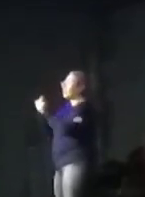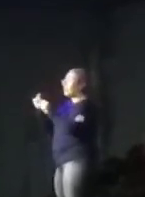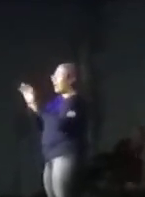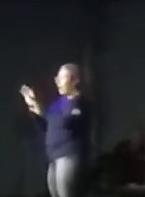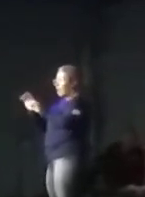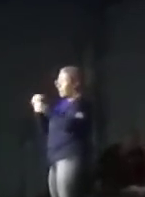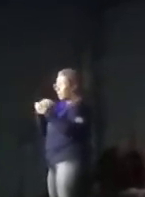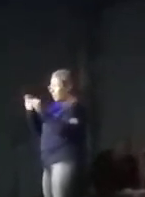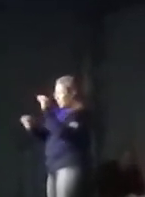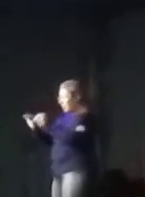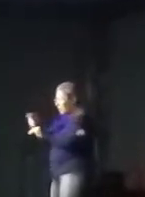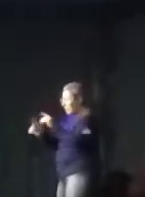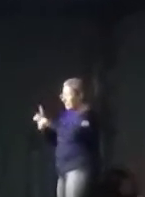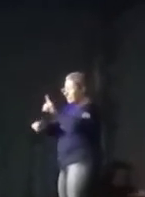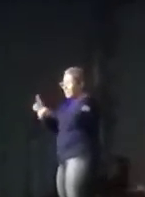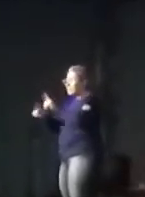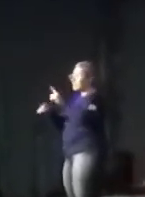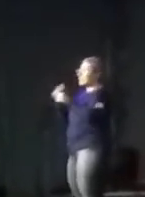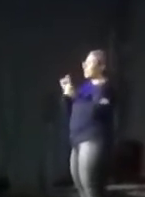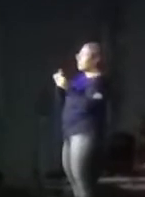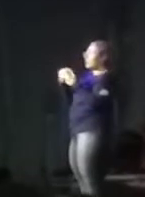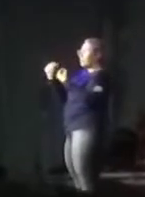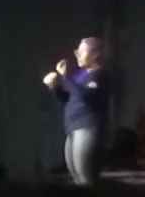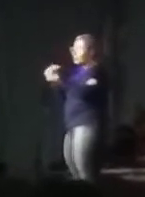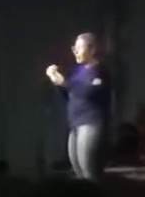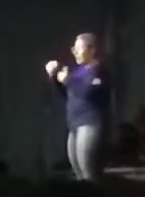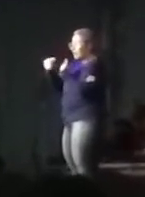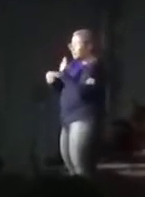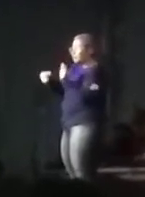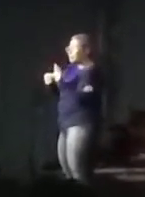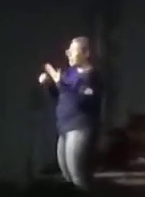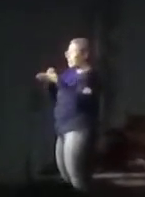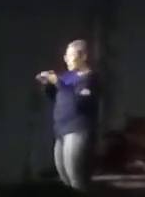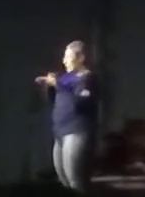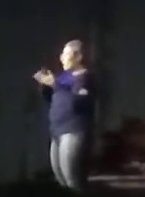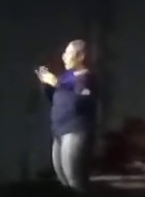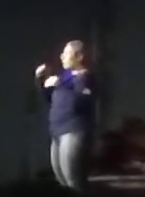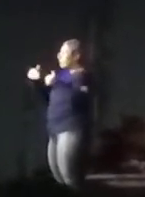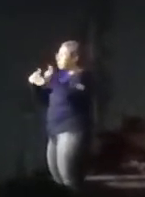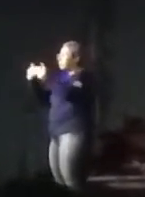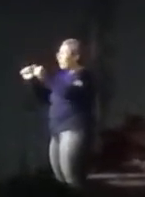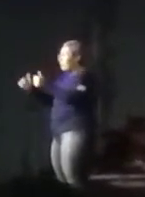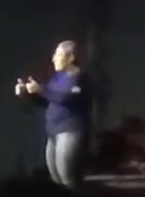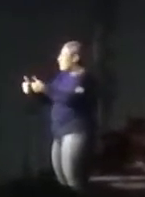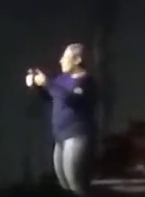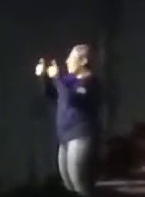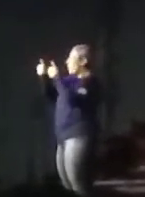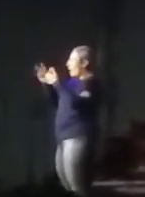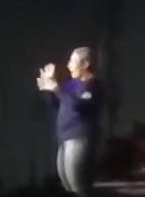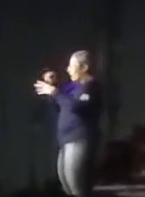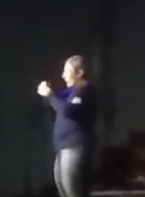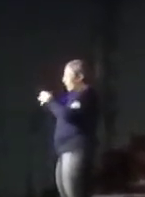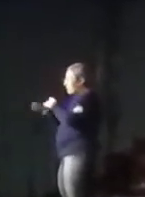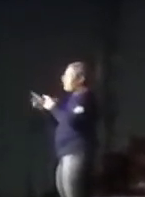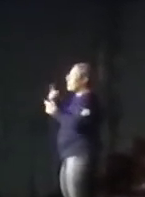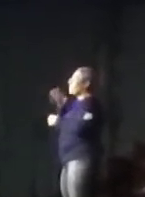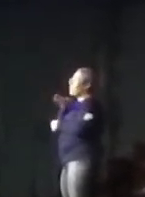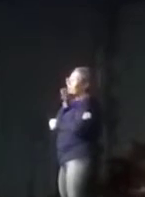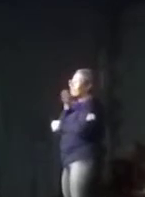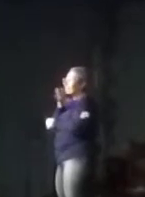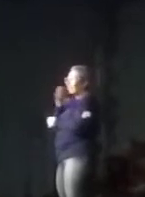montar bastante material para as suas produções escritas. E aí você foi se aperfeiçoar, entrou nesse mundo de cabeça. Fui conhecer a